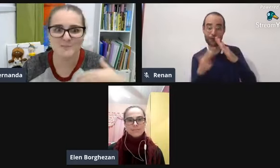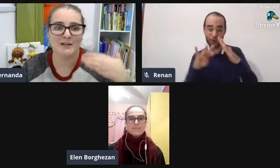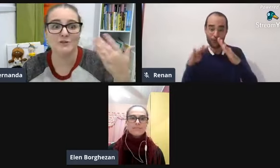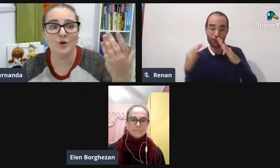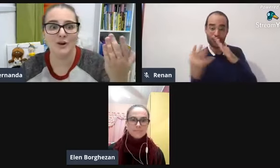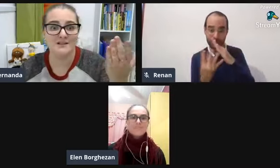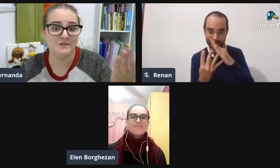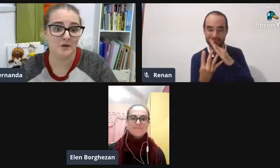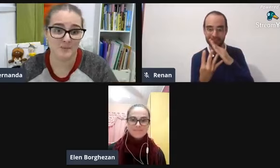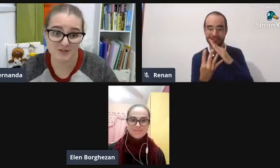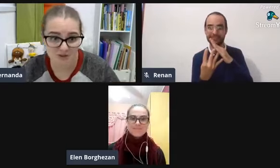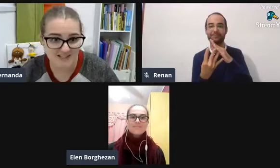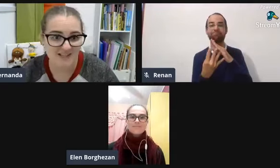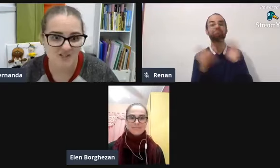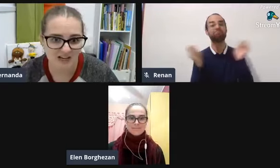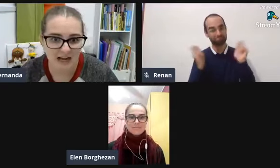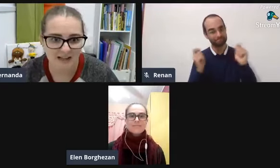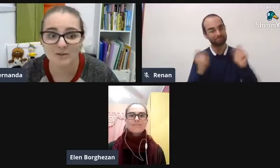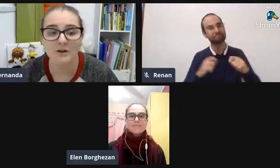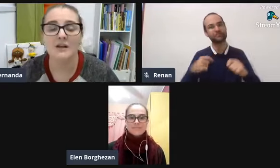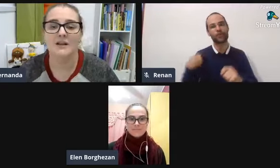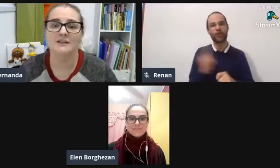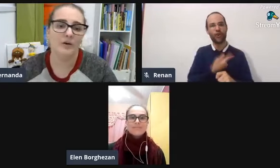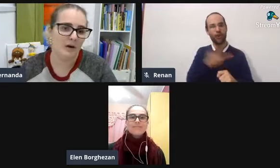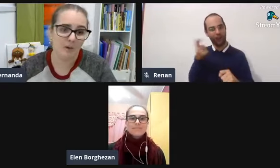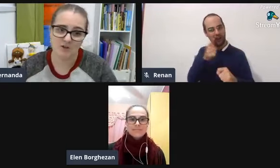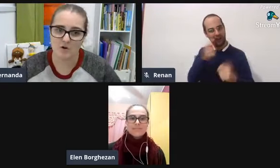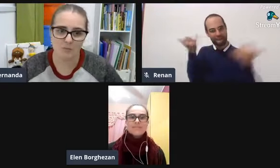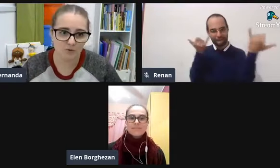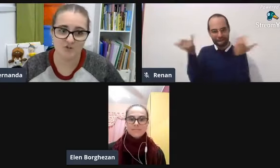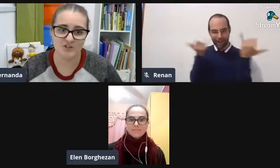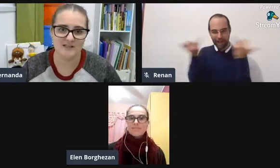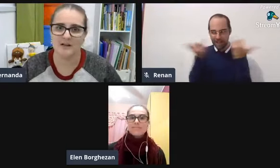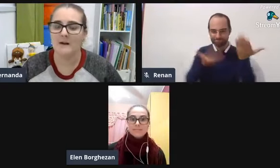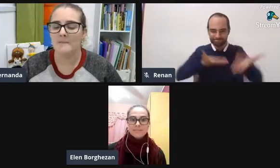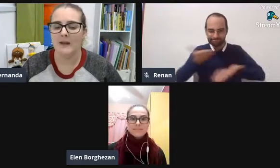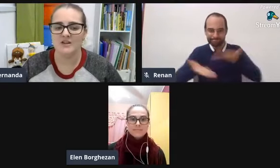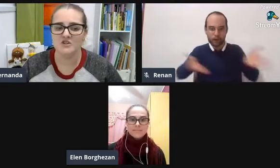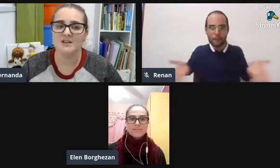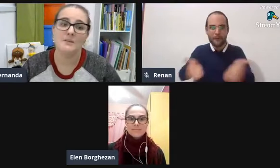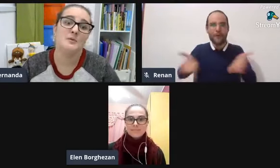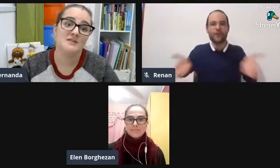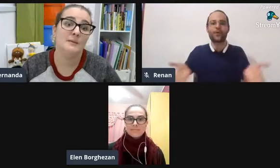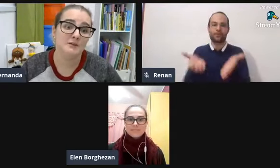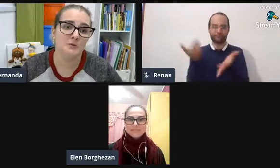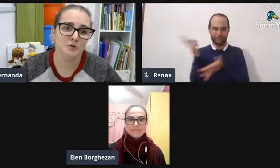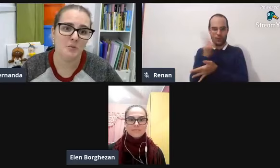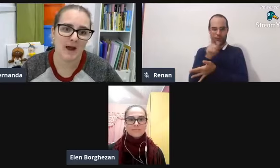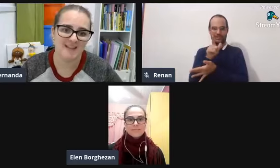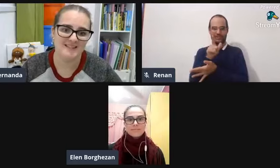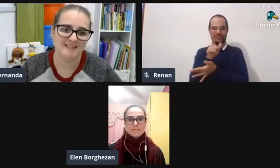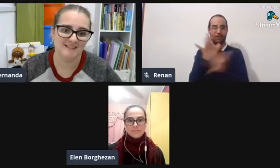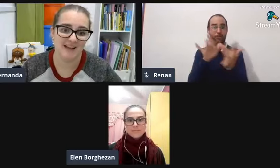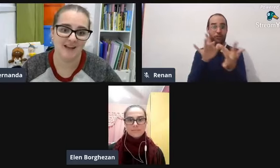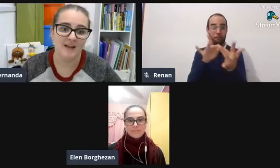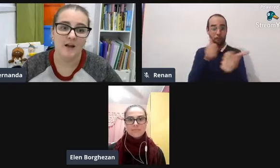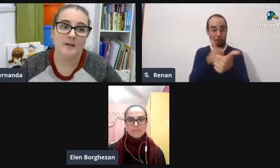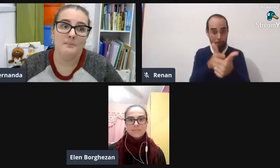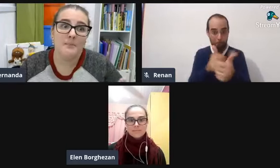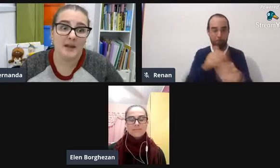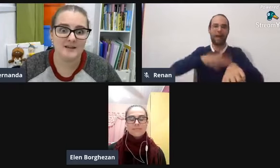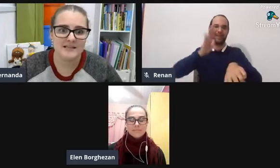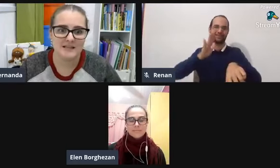canal, possibilitou que as informações tenham chegado. Então, realmente, como tu disse, a gente está se aproximando muito mais,